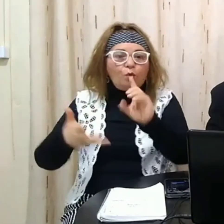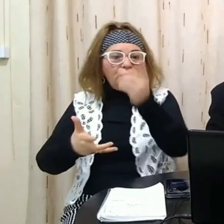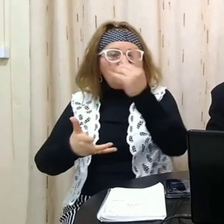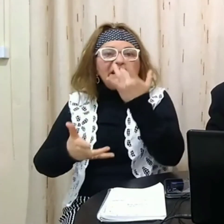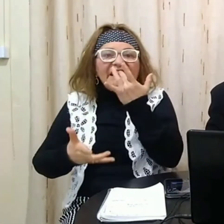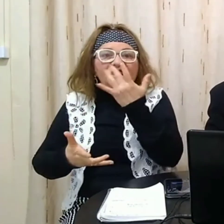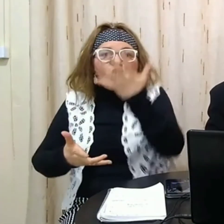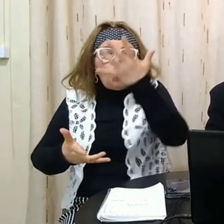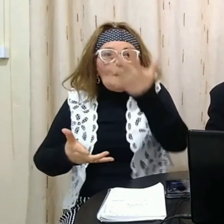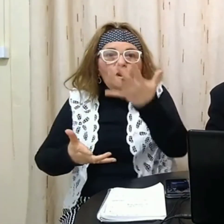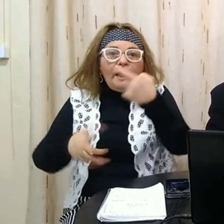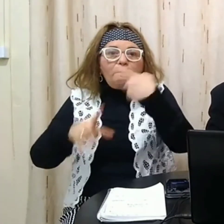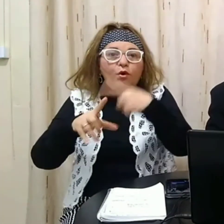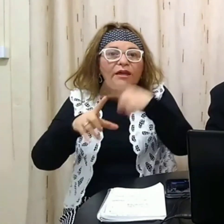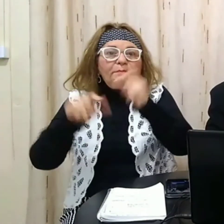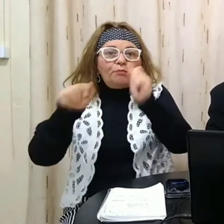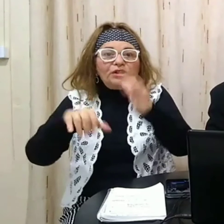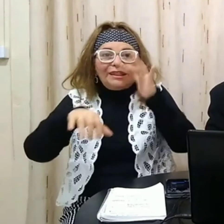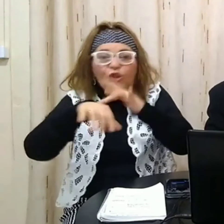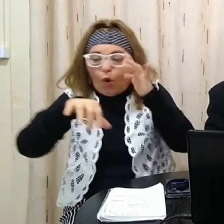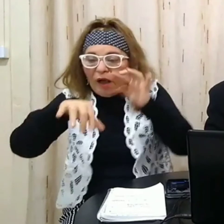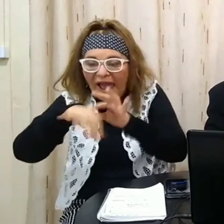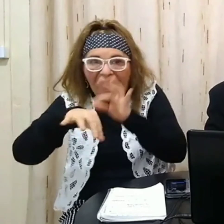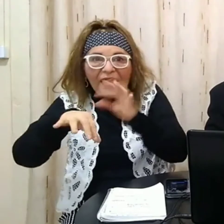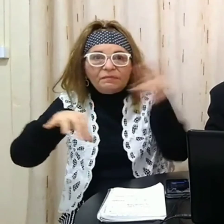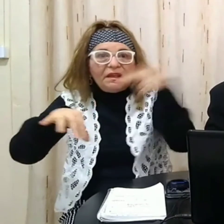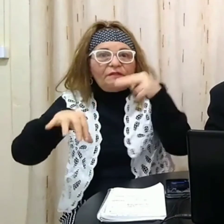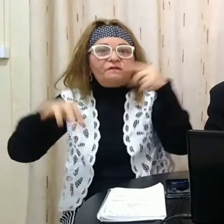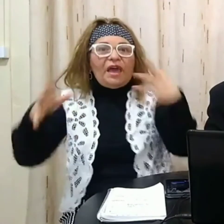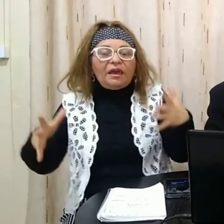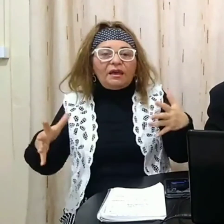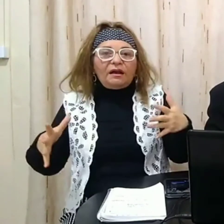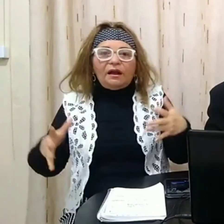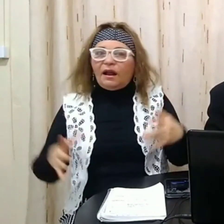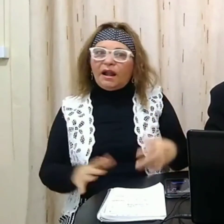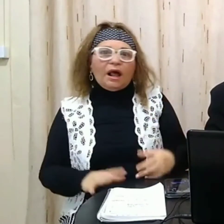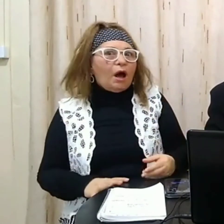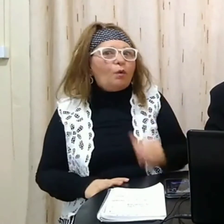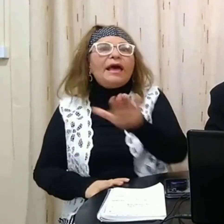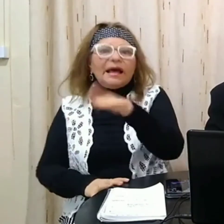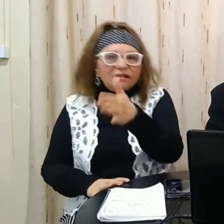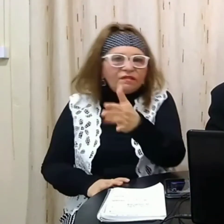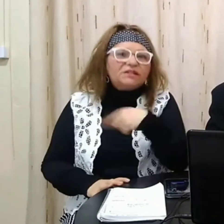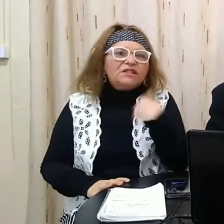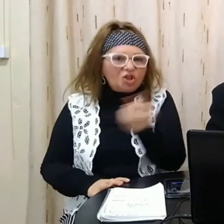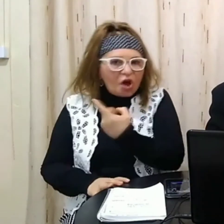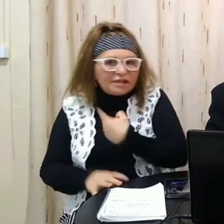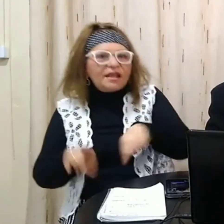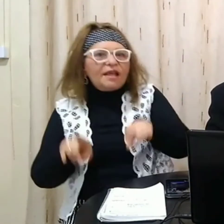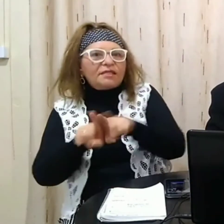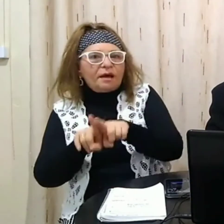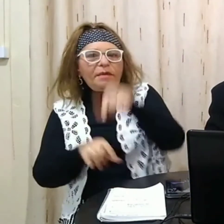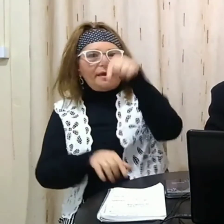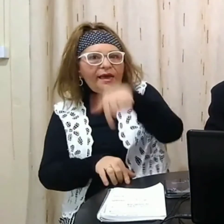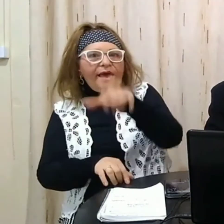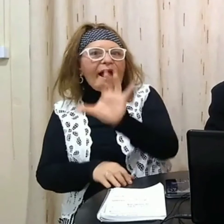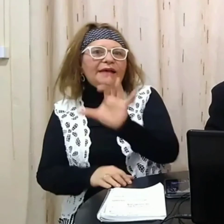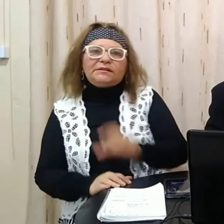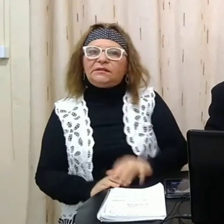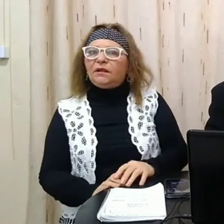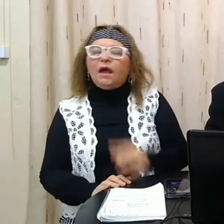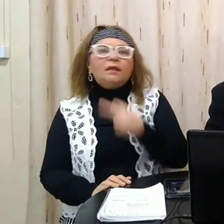Então, nós precisamos ter cuidado para não ser achado na mesma situação. Precisamos estar